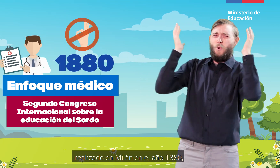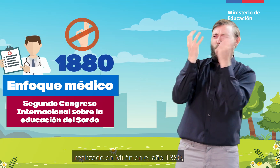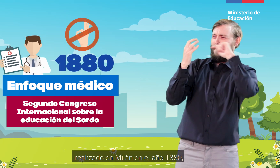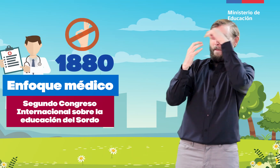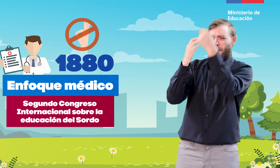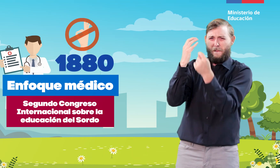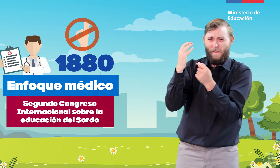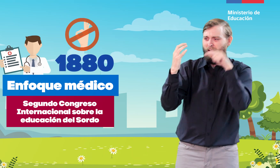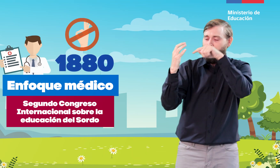1880.